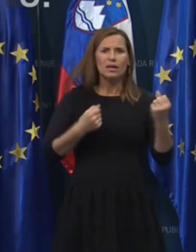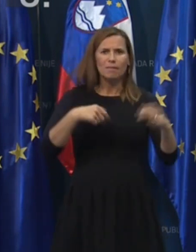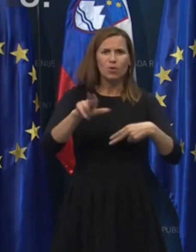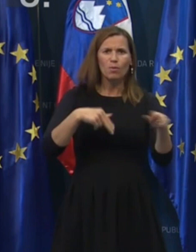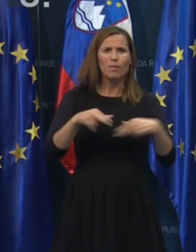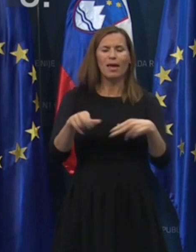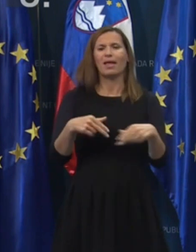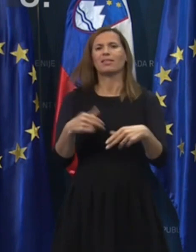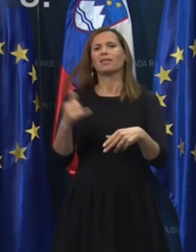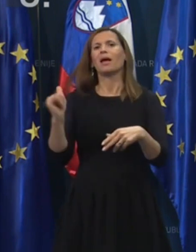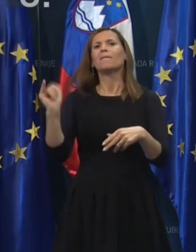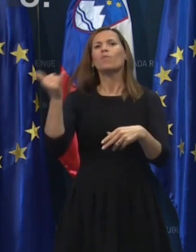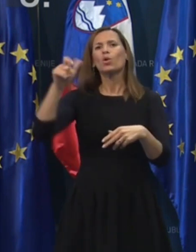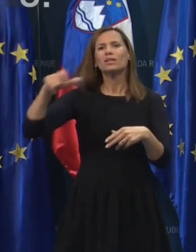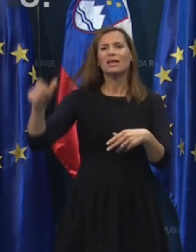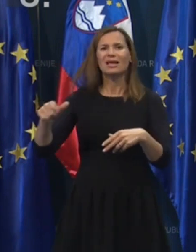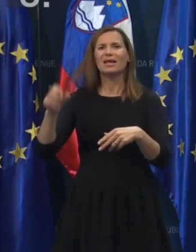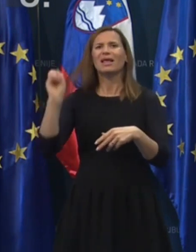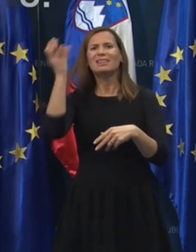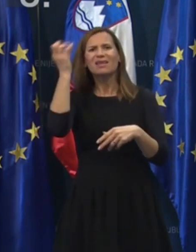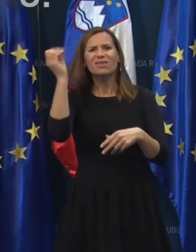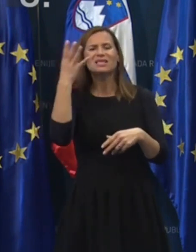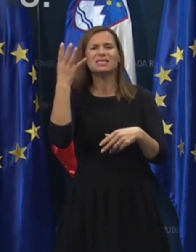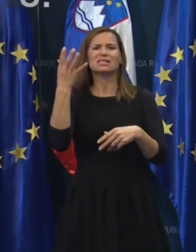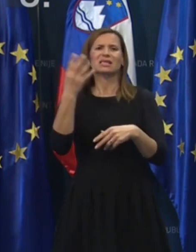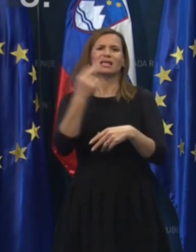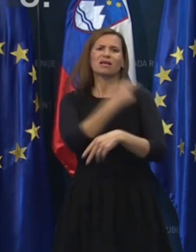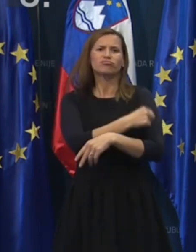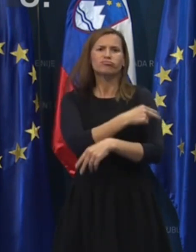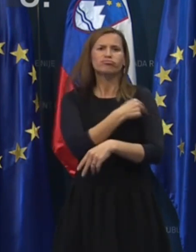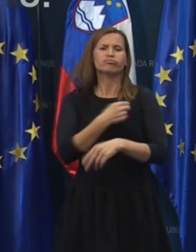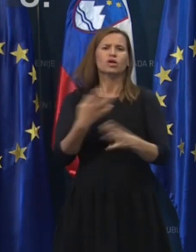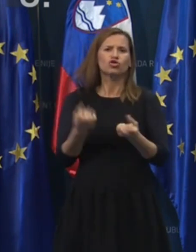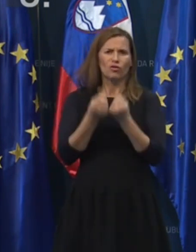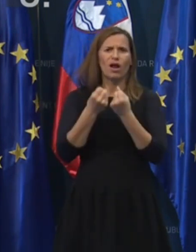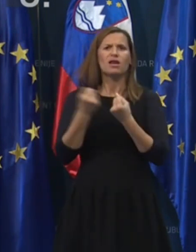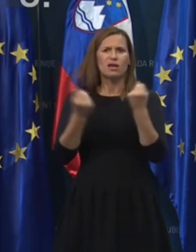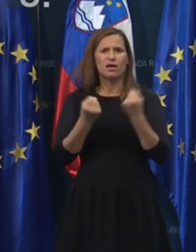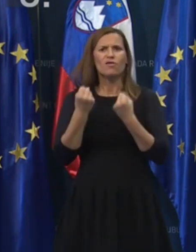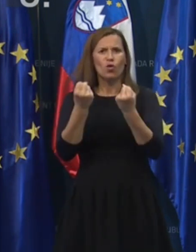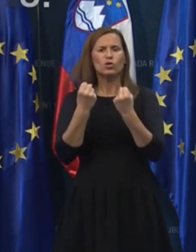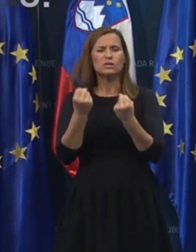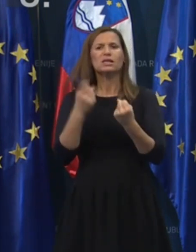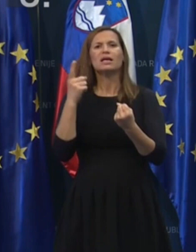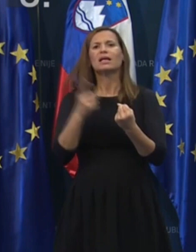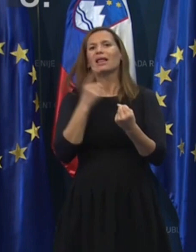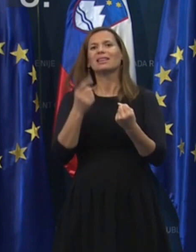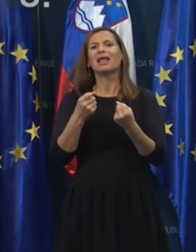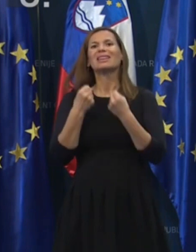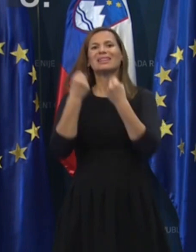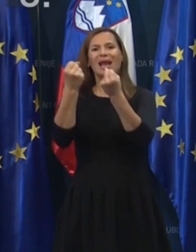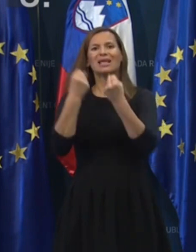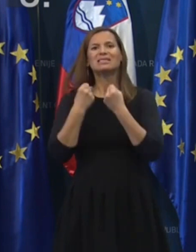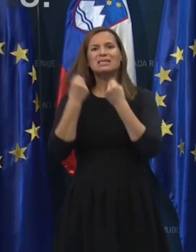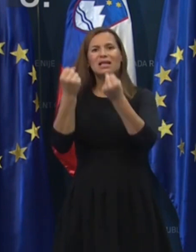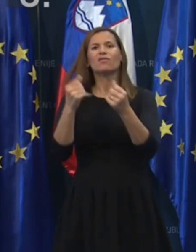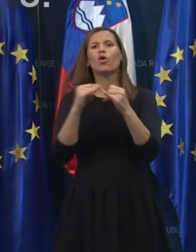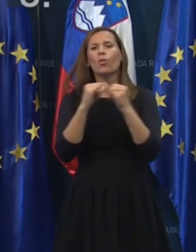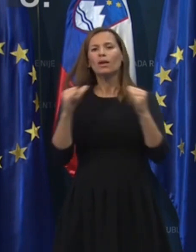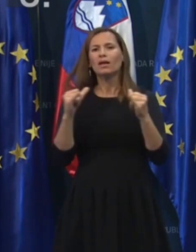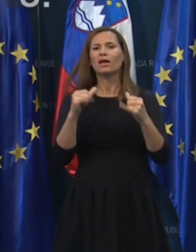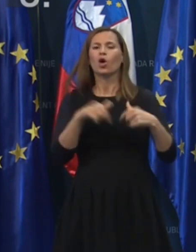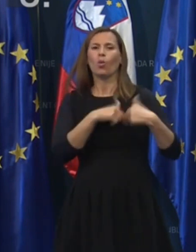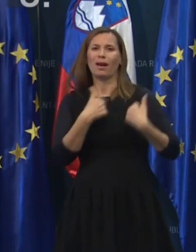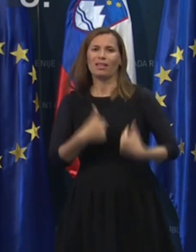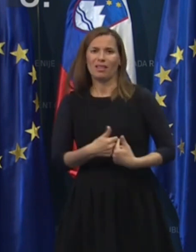potnike intervencijskih, ambulantnih in reševalnih vozil ter za tranzit izvan v obliki organiziranih humanitarnih